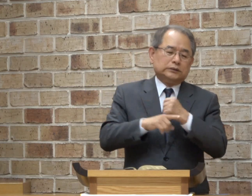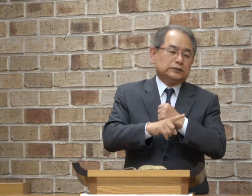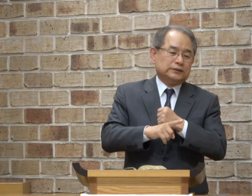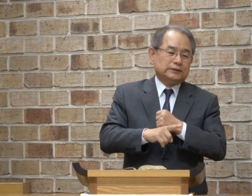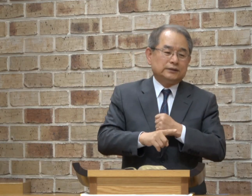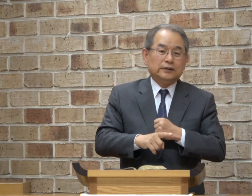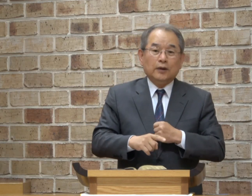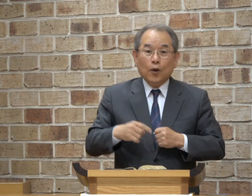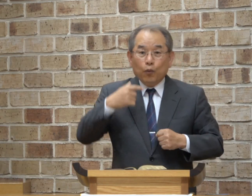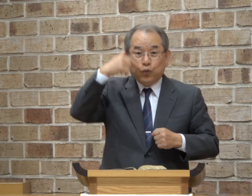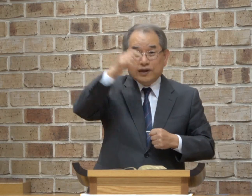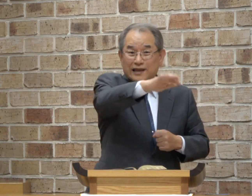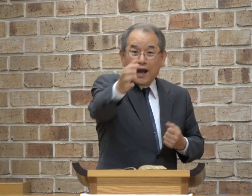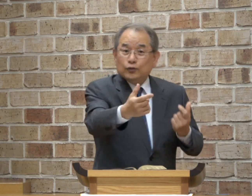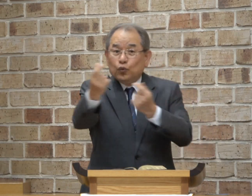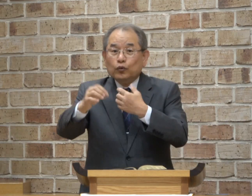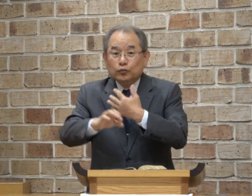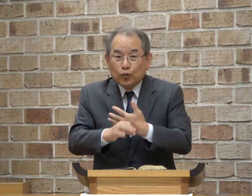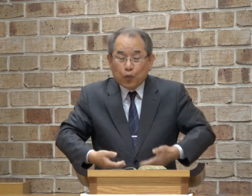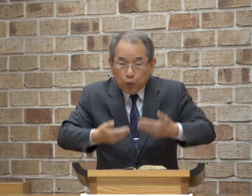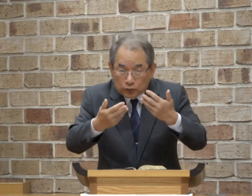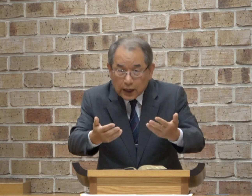목사님이 될 수 있고 다 방언 자가 될 수 있습니다.